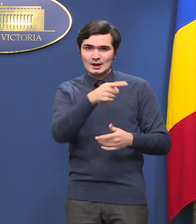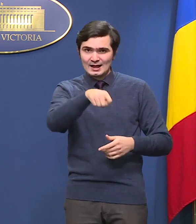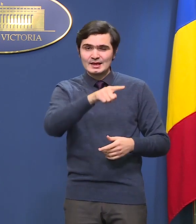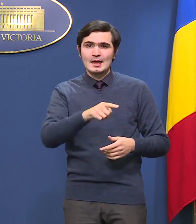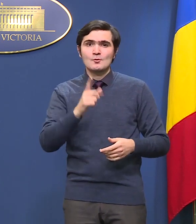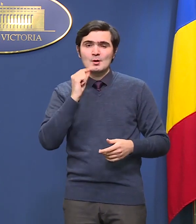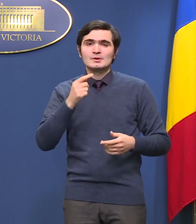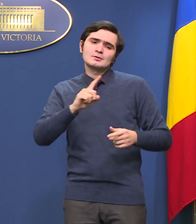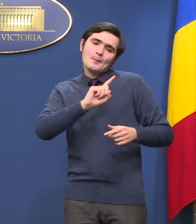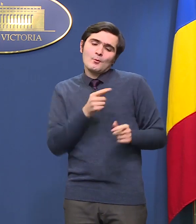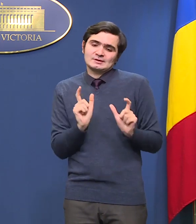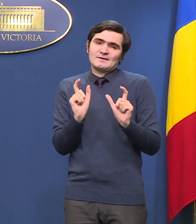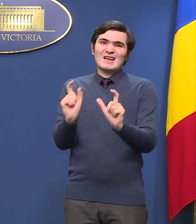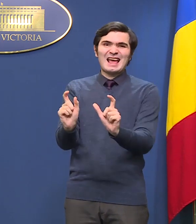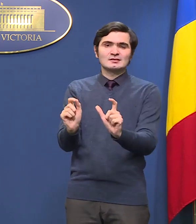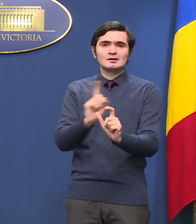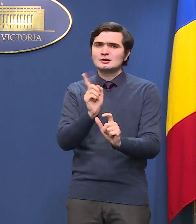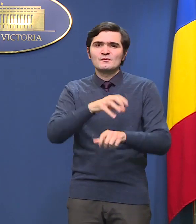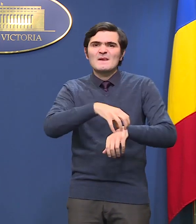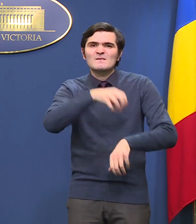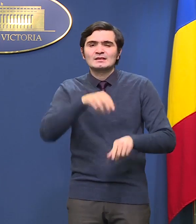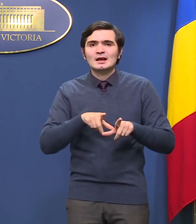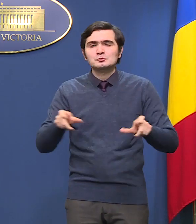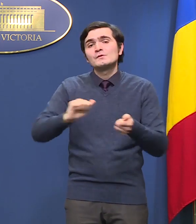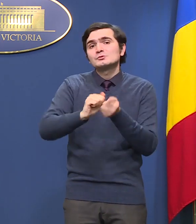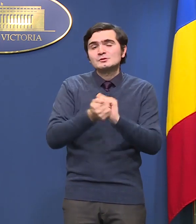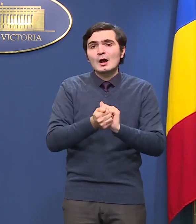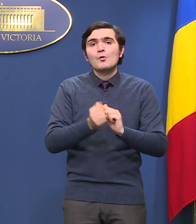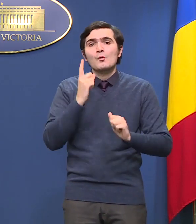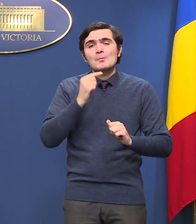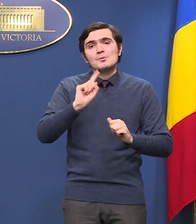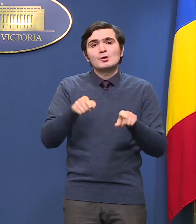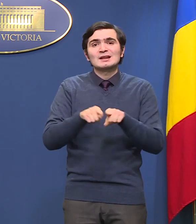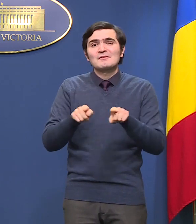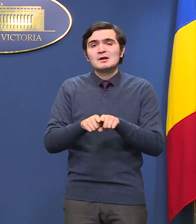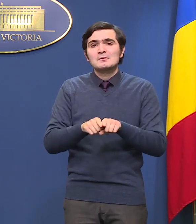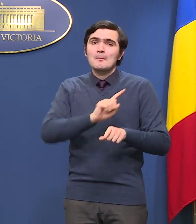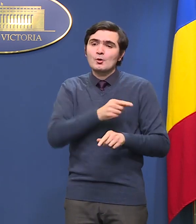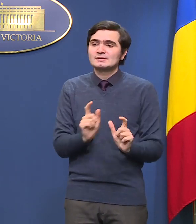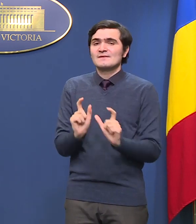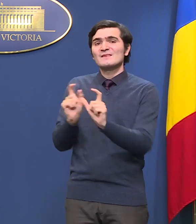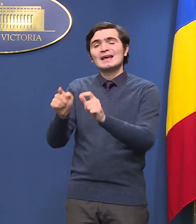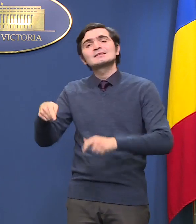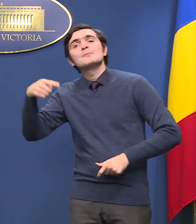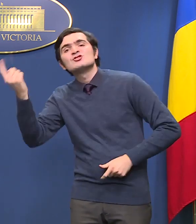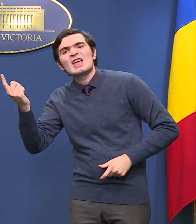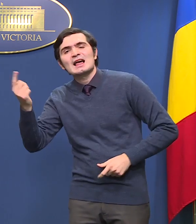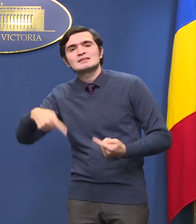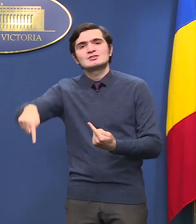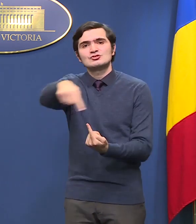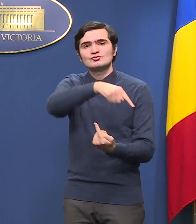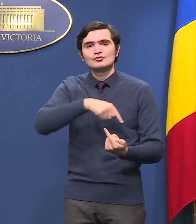de a fi infectați cu virus sau pot să-i ferească pe cei din jur să